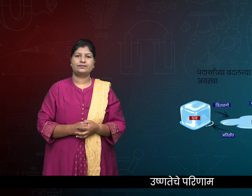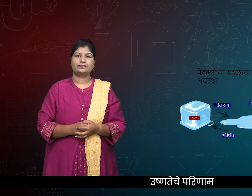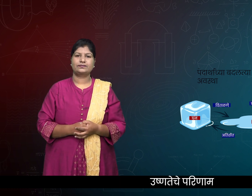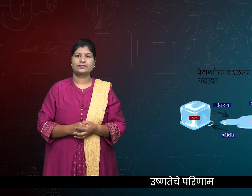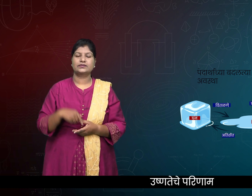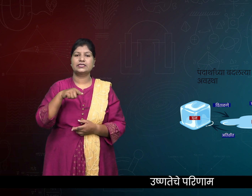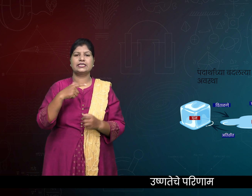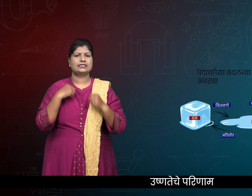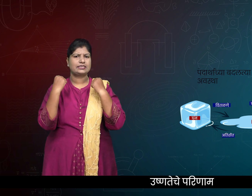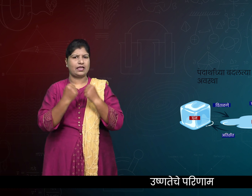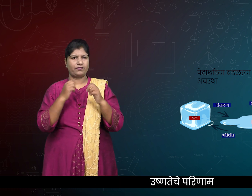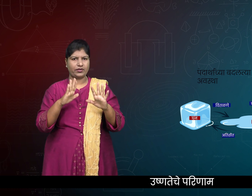उष्णतेचे परिणाम.